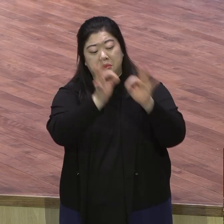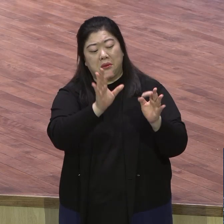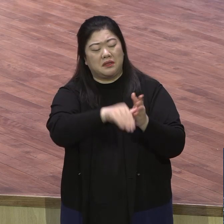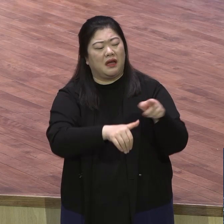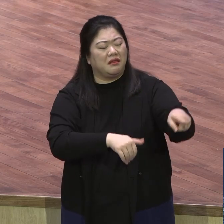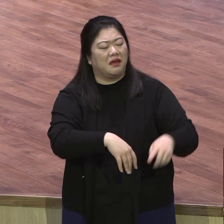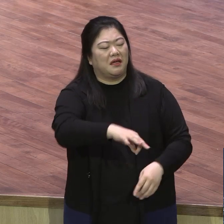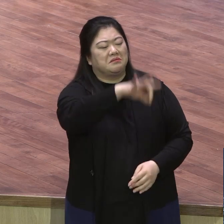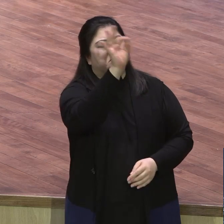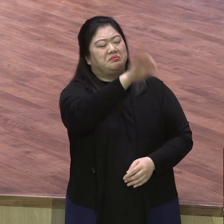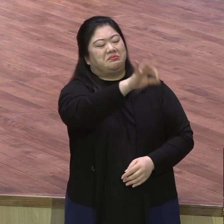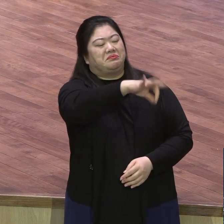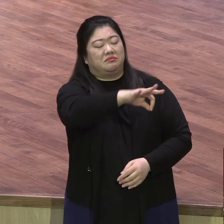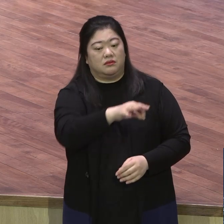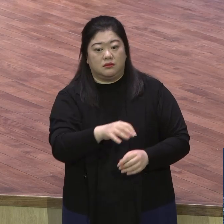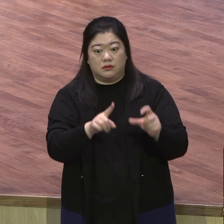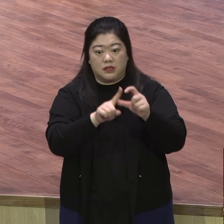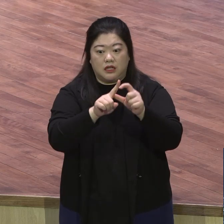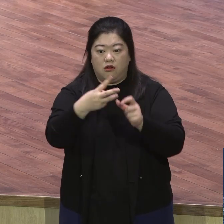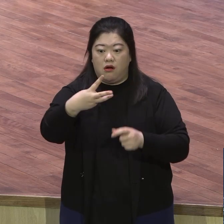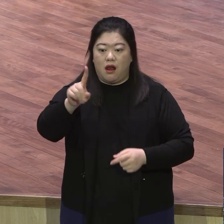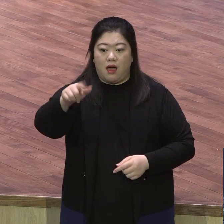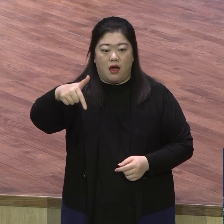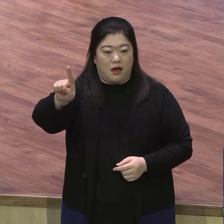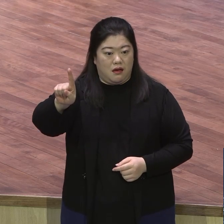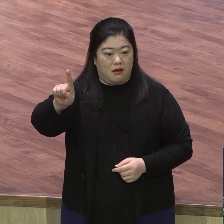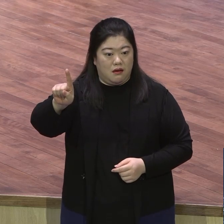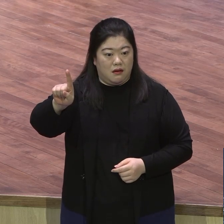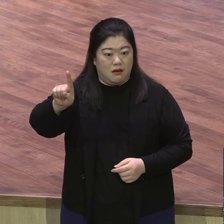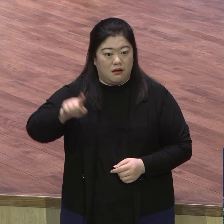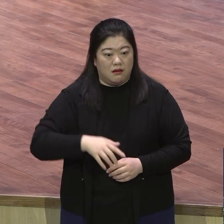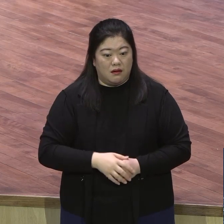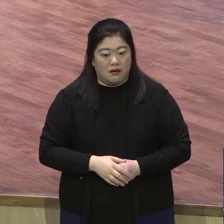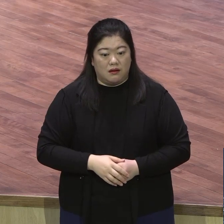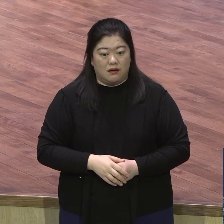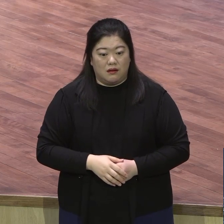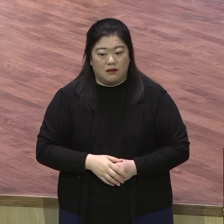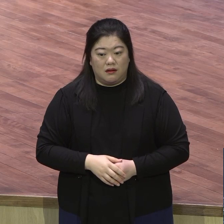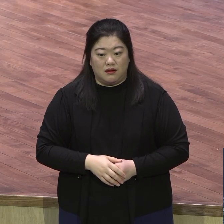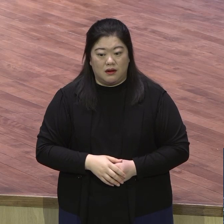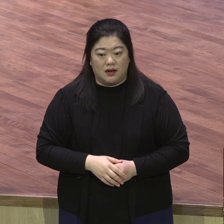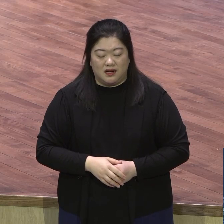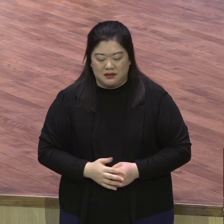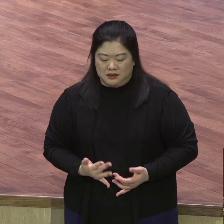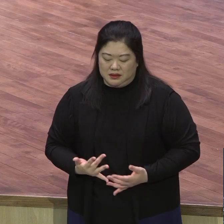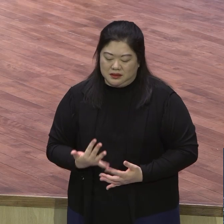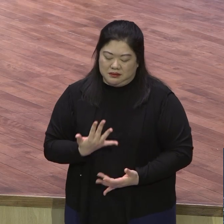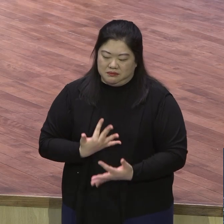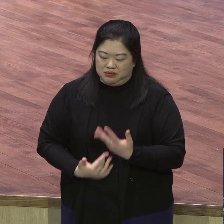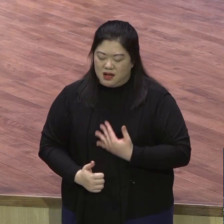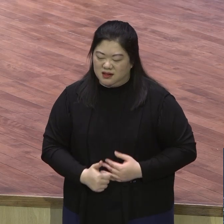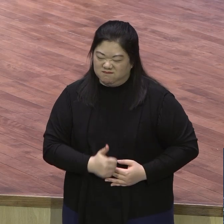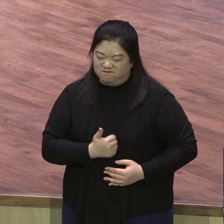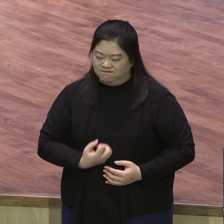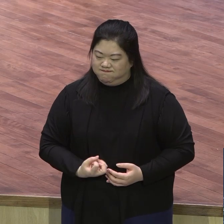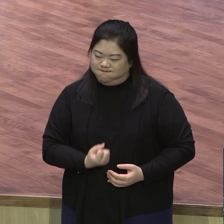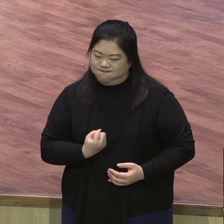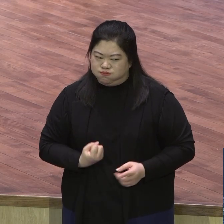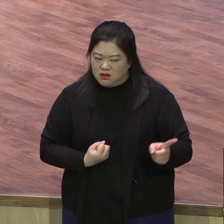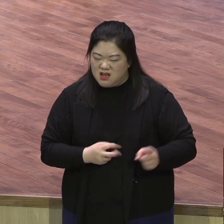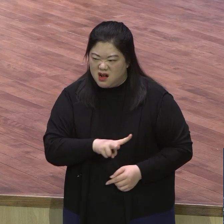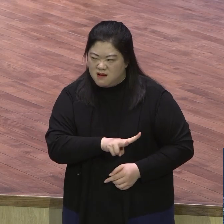이 욕을 합니다. 결국 내면 속에는 분노가 어떻게 해요. 그 속에